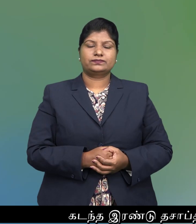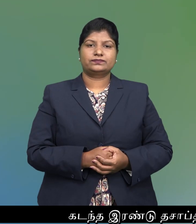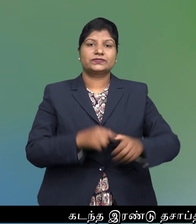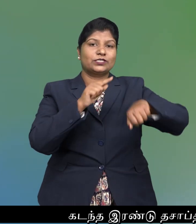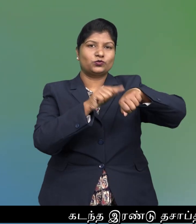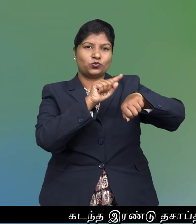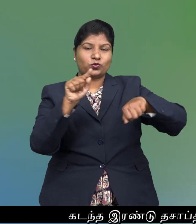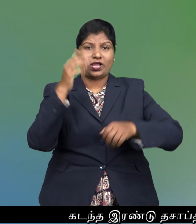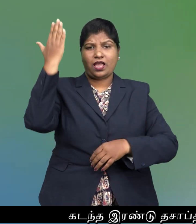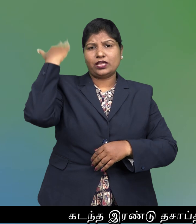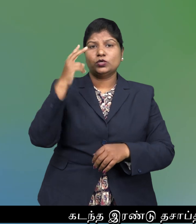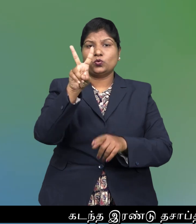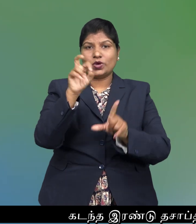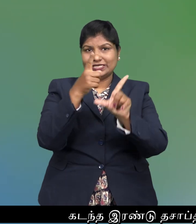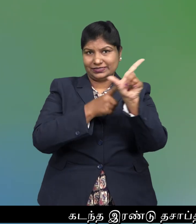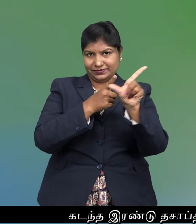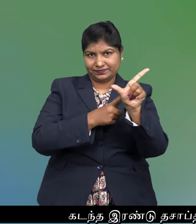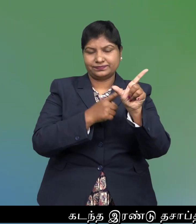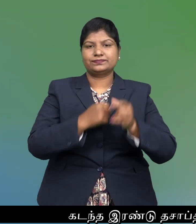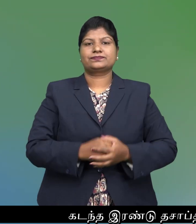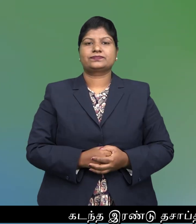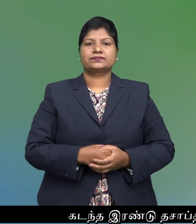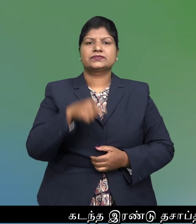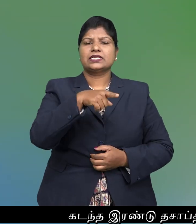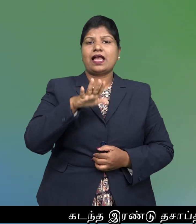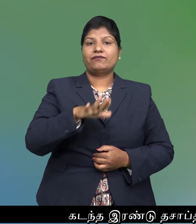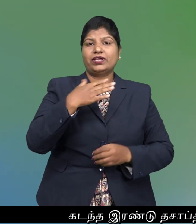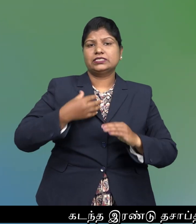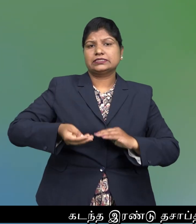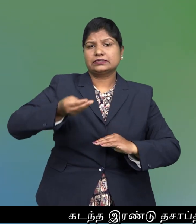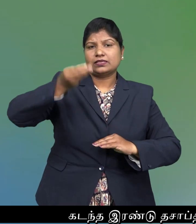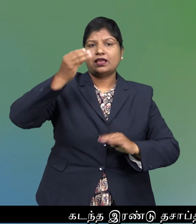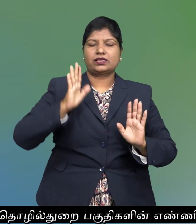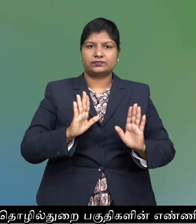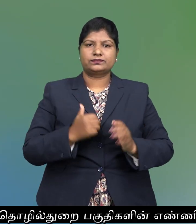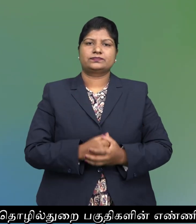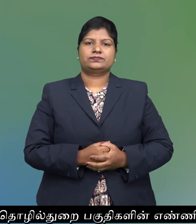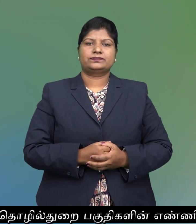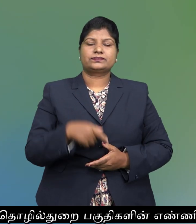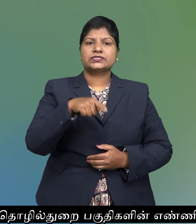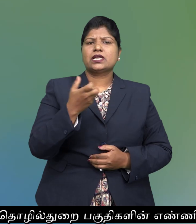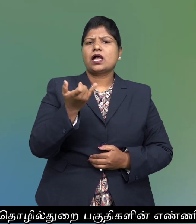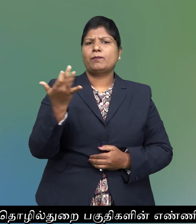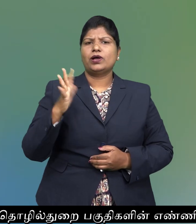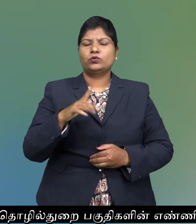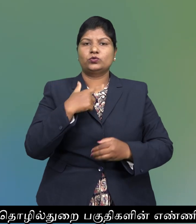கடந்த 2 தசாப்தங்களில் சிறிய நகரங்கள் மற்றும் தொழில்துறை பகுதிகளின்